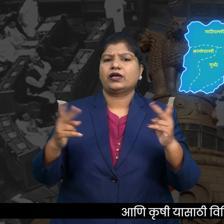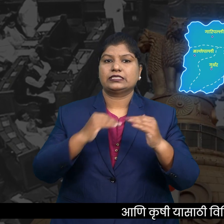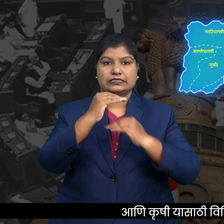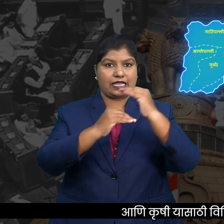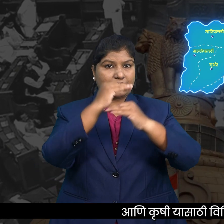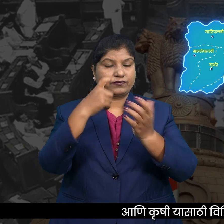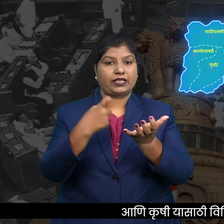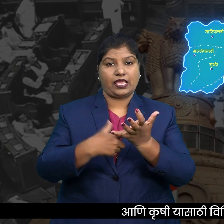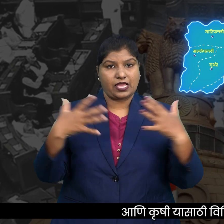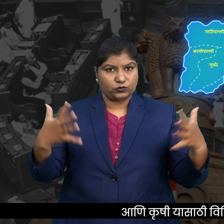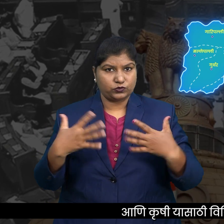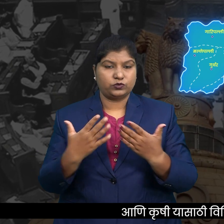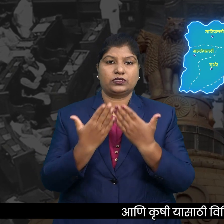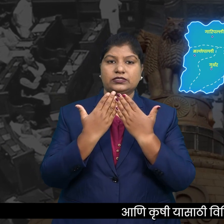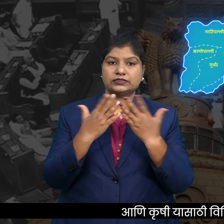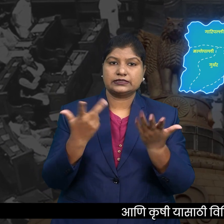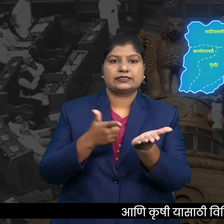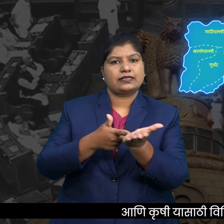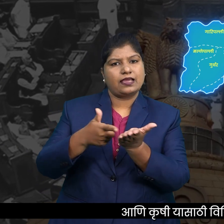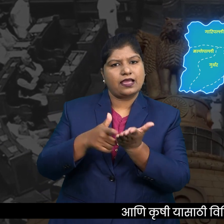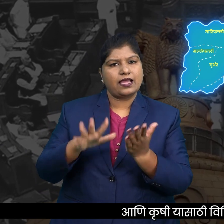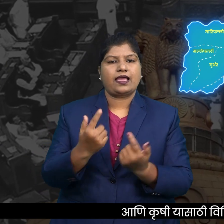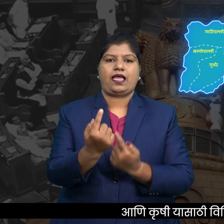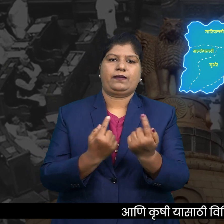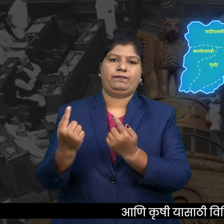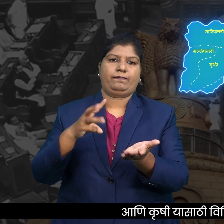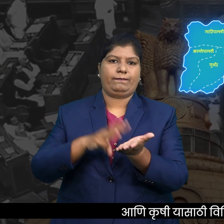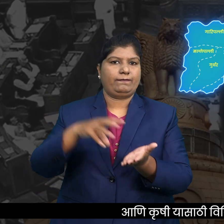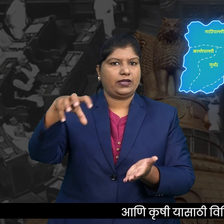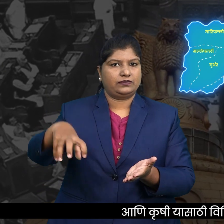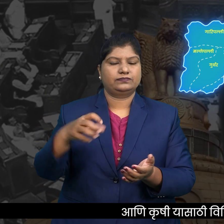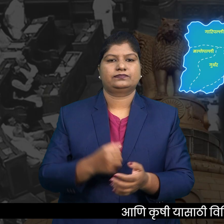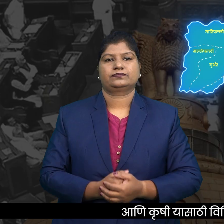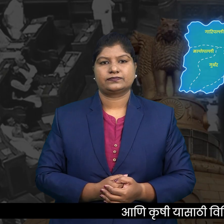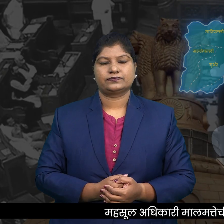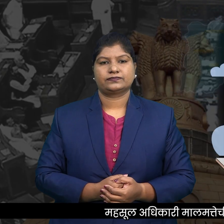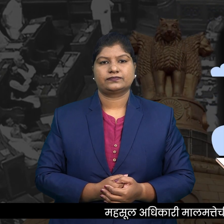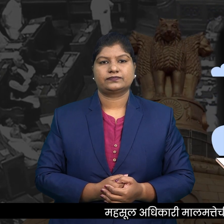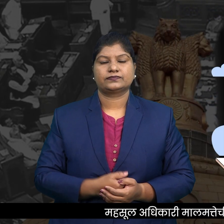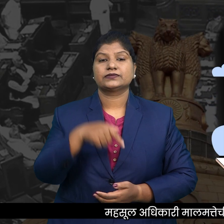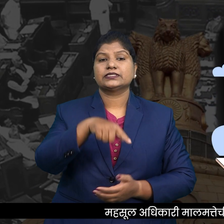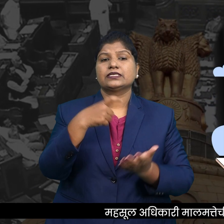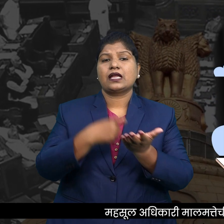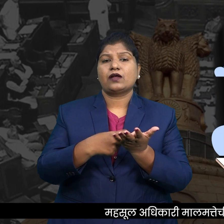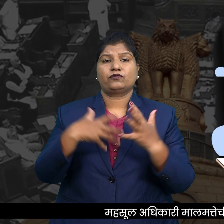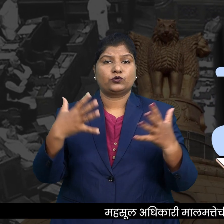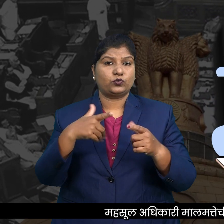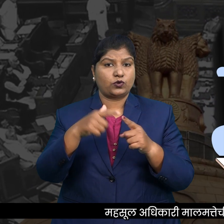शिक्षण आणि कृषी यासाठी विविध कार्यालये दर्शविली आहेत. महसूल